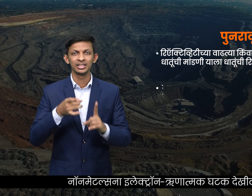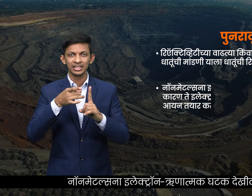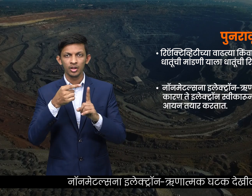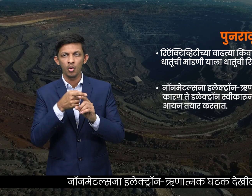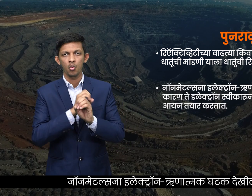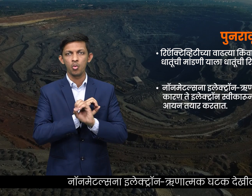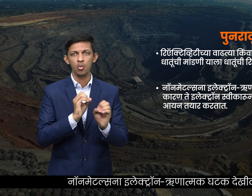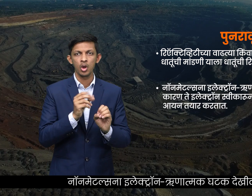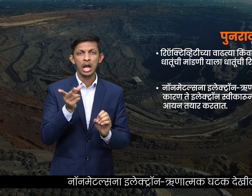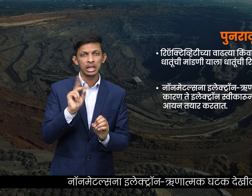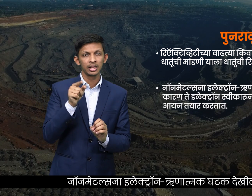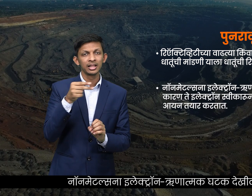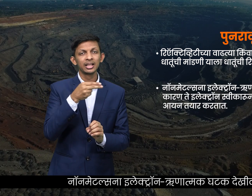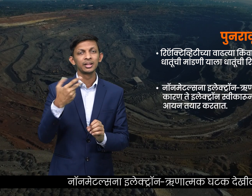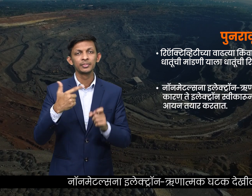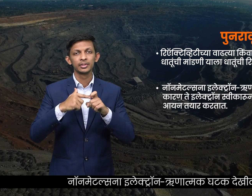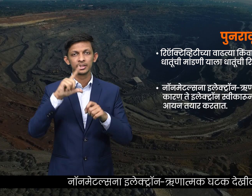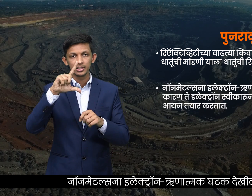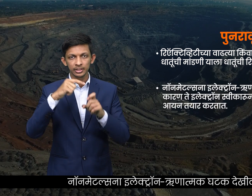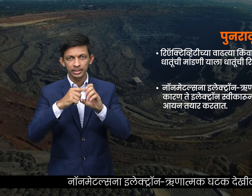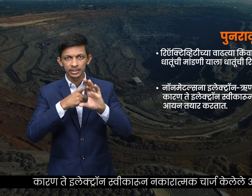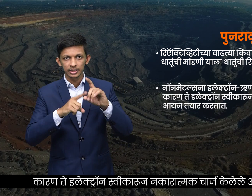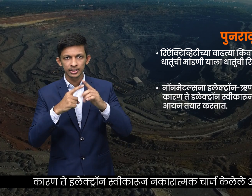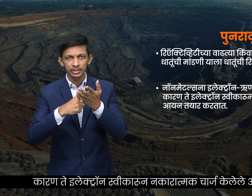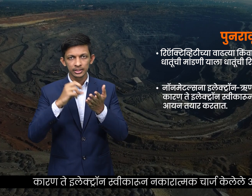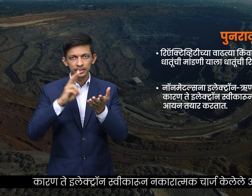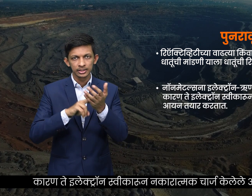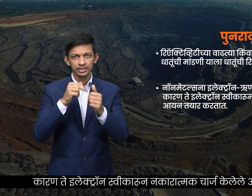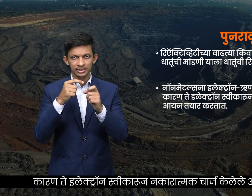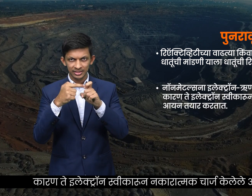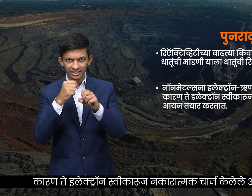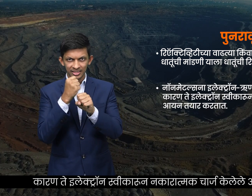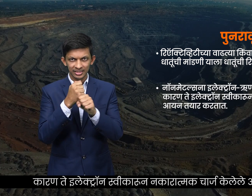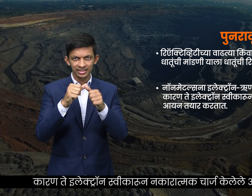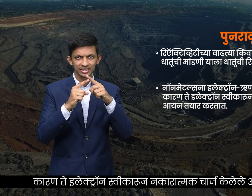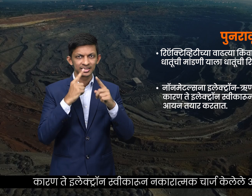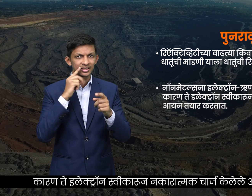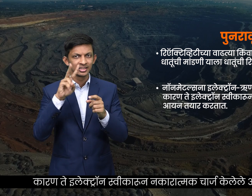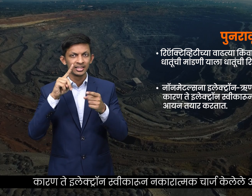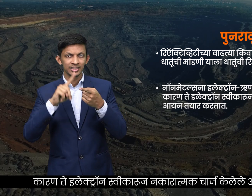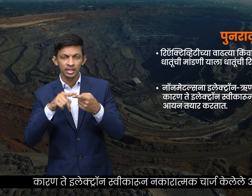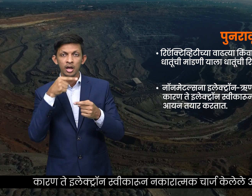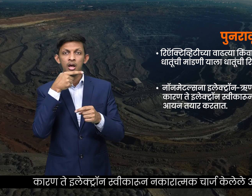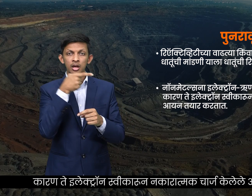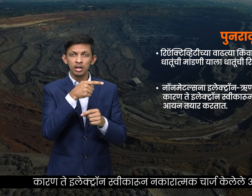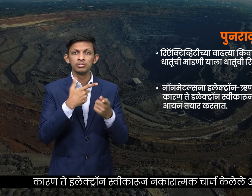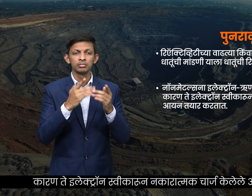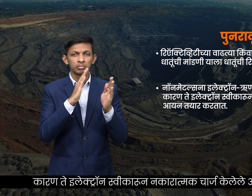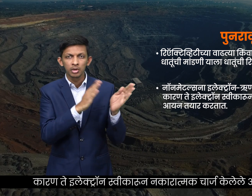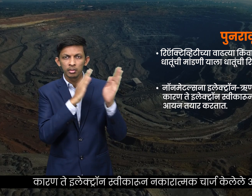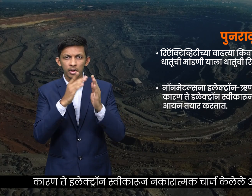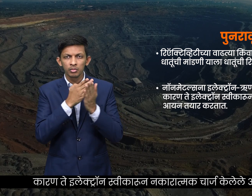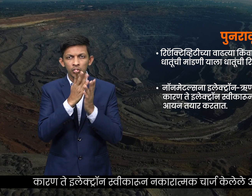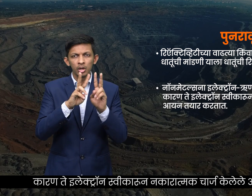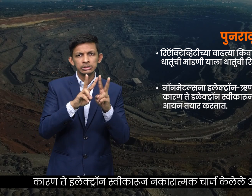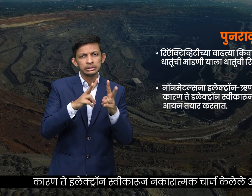नॉन मेटल्सना इलेक्ट्रॉन ऋणात्मक घटक देखील म्हणतात, कारण ते इलेक्ट्रॉन स्वीकारून नकारात्मक चार्ज केलेले आयन तयार करतात.